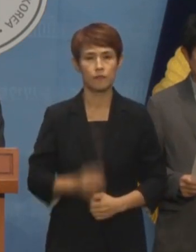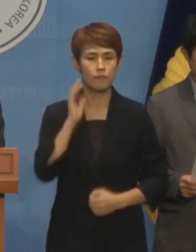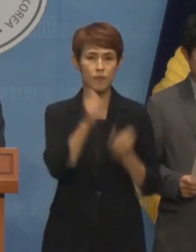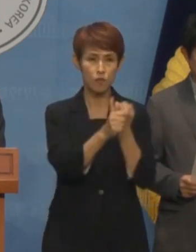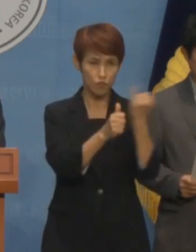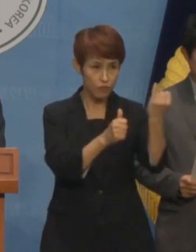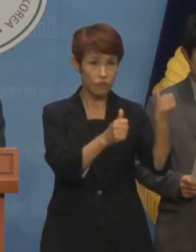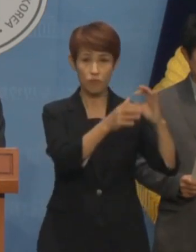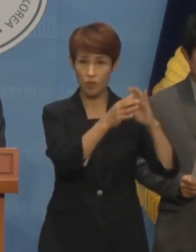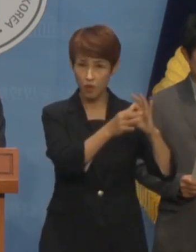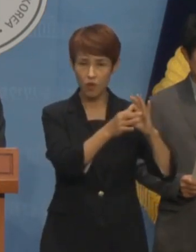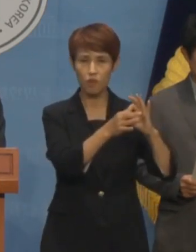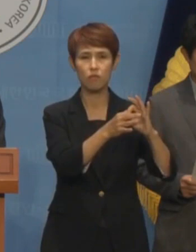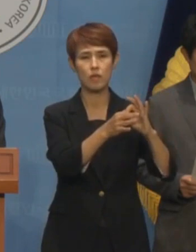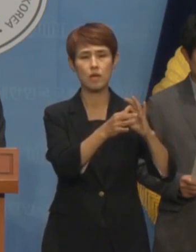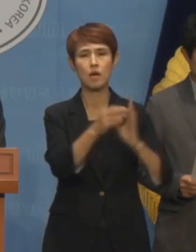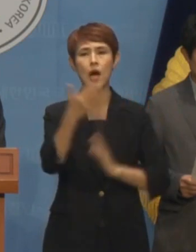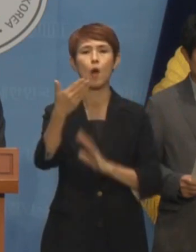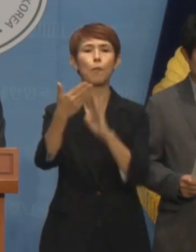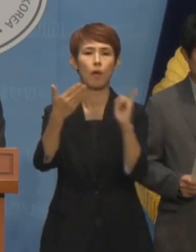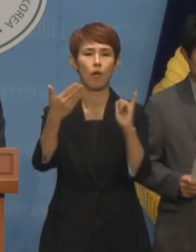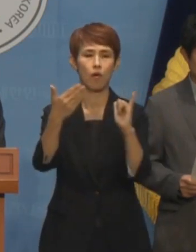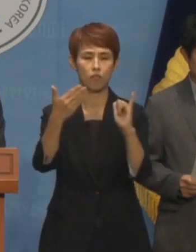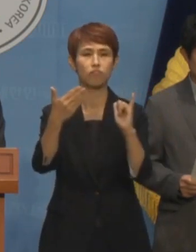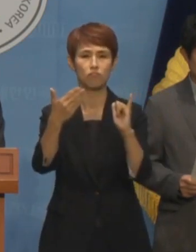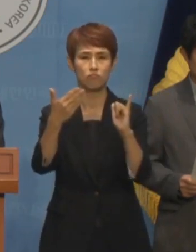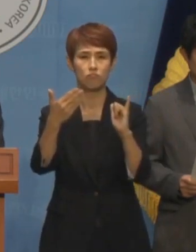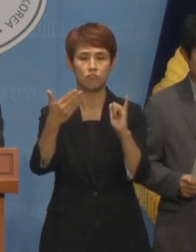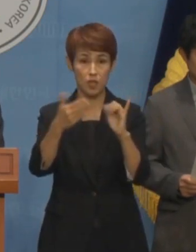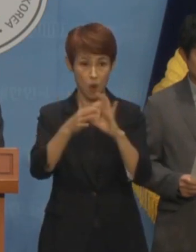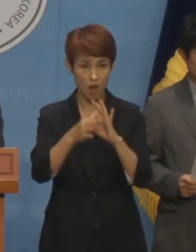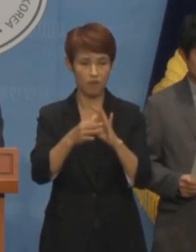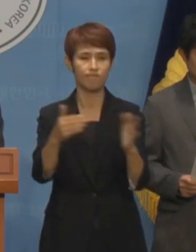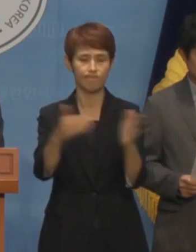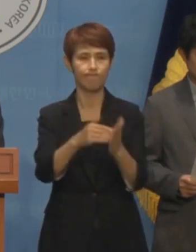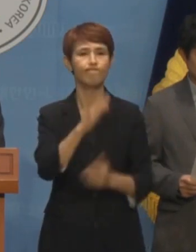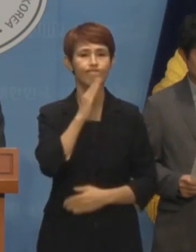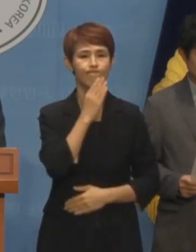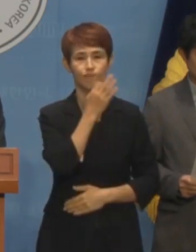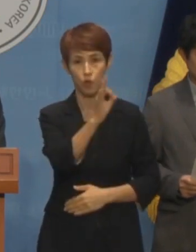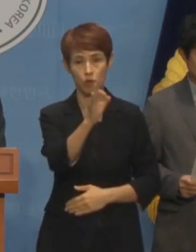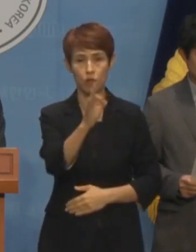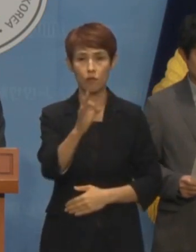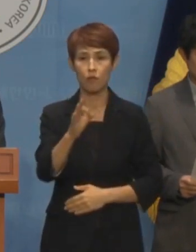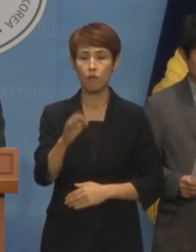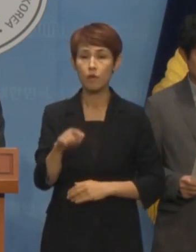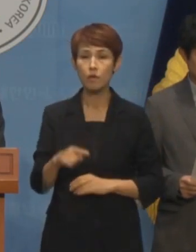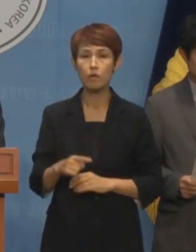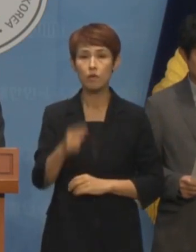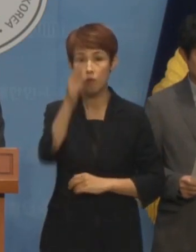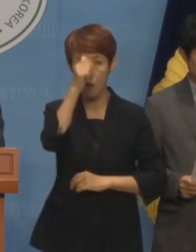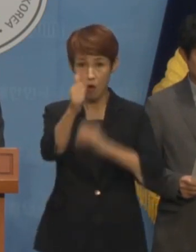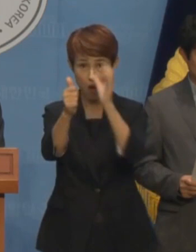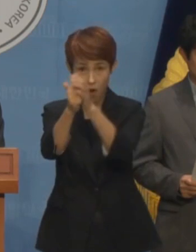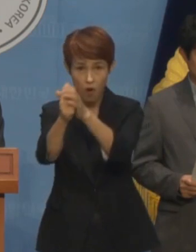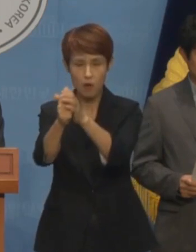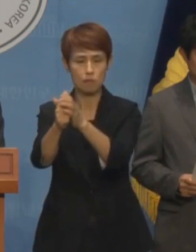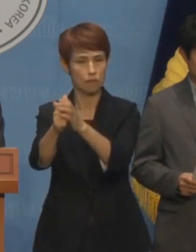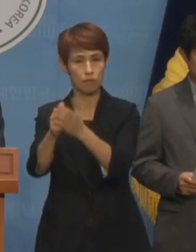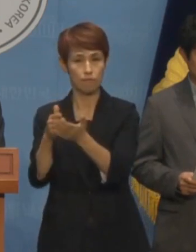여사에 대해서는 단 9명의 종결 의사를 했고 수사기관 이첩 의견이